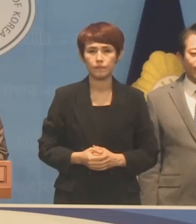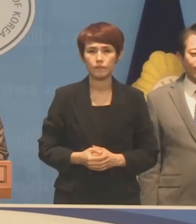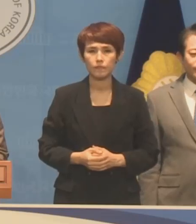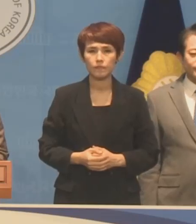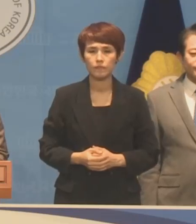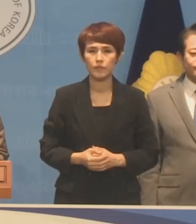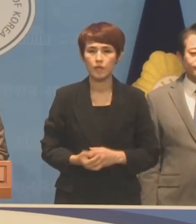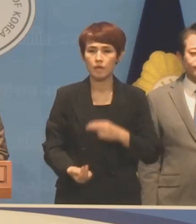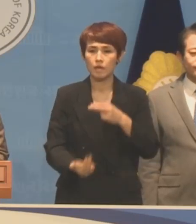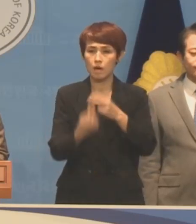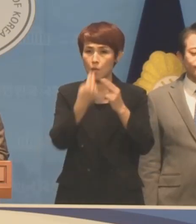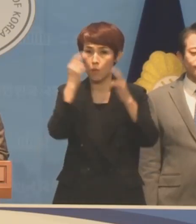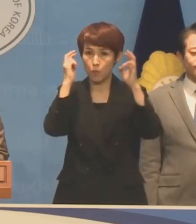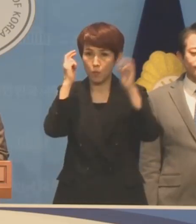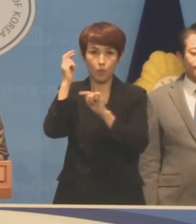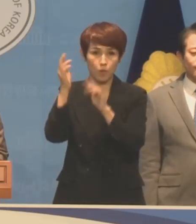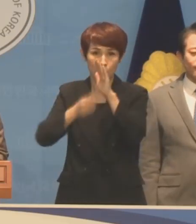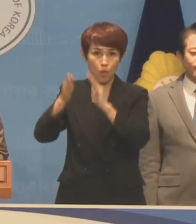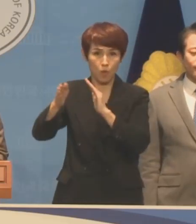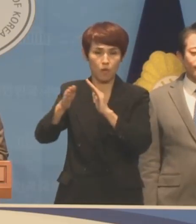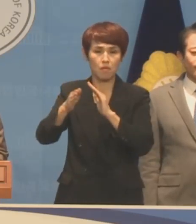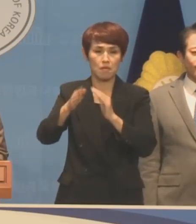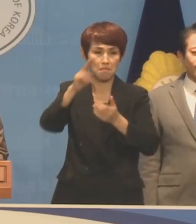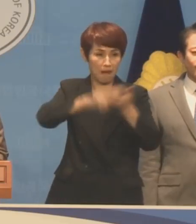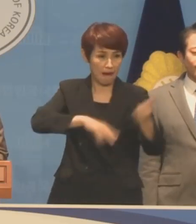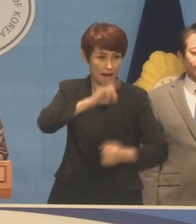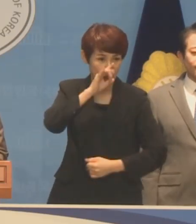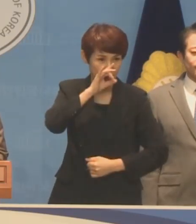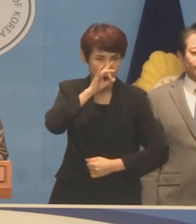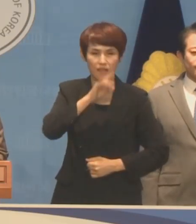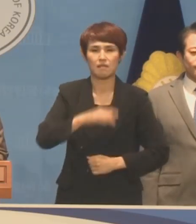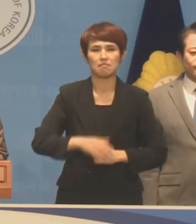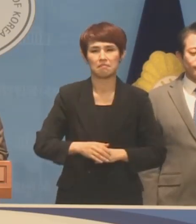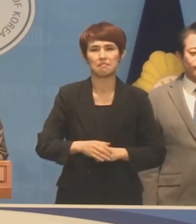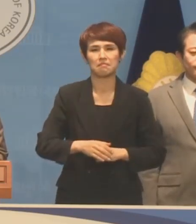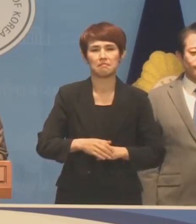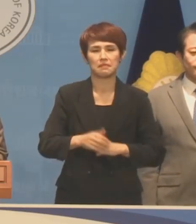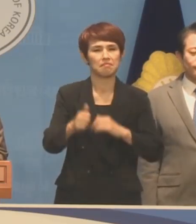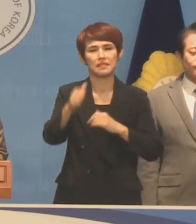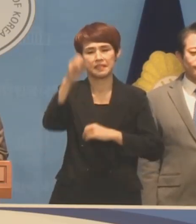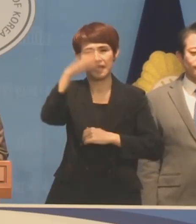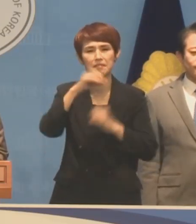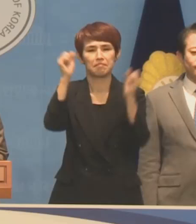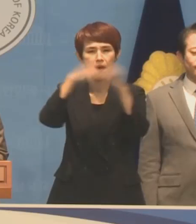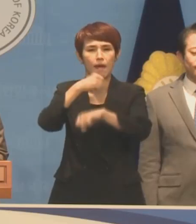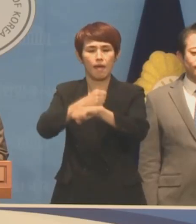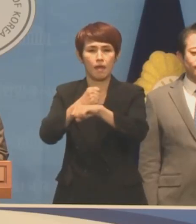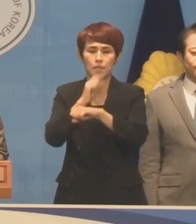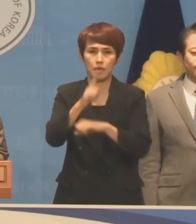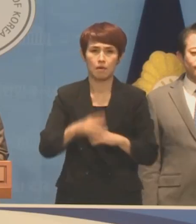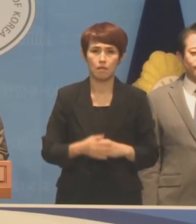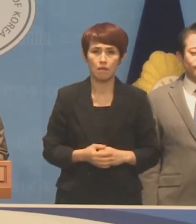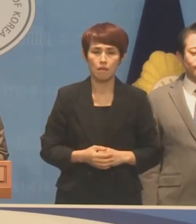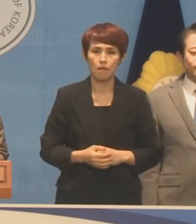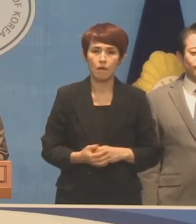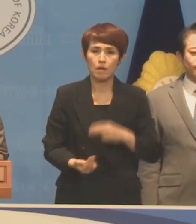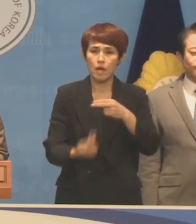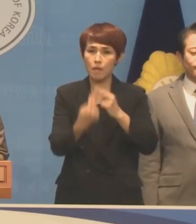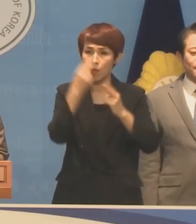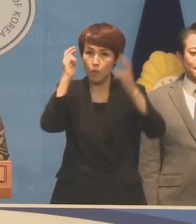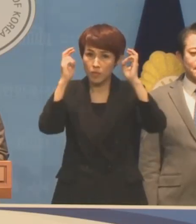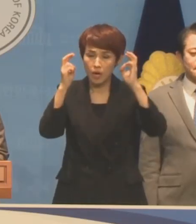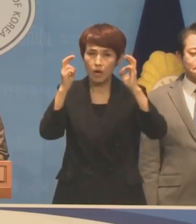매각이 불발될 경우 파산시키겠다고 합니다. 예금자 보호를 위해 최선을 다해야 할 예보가 정상적인